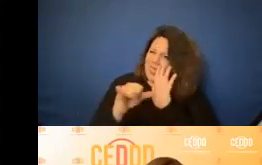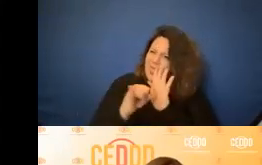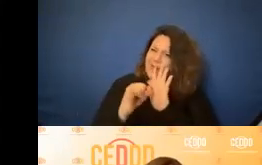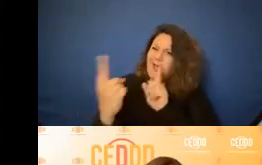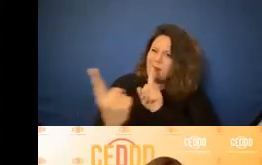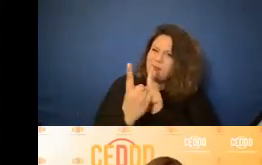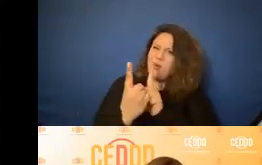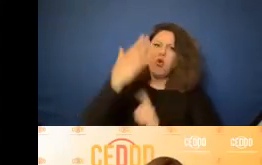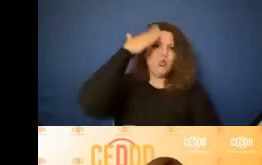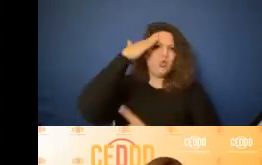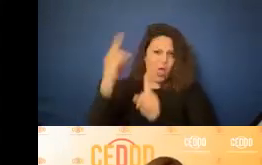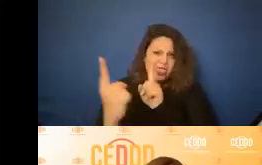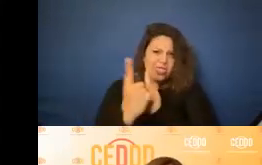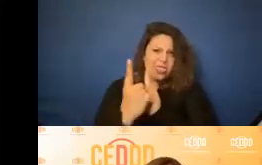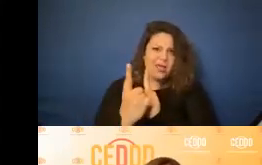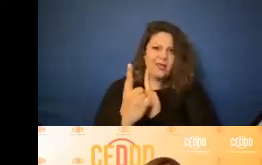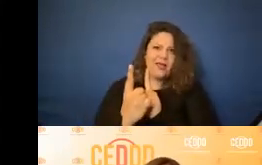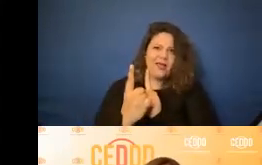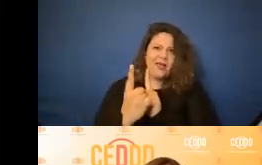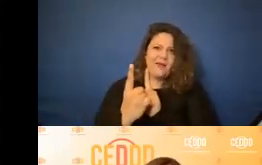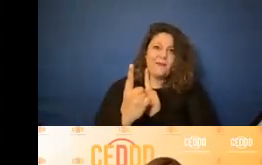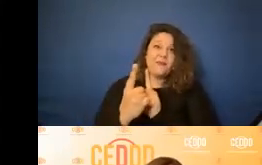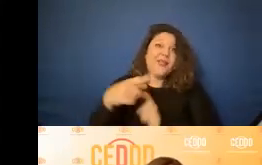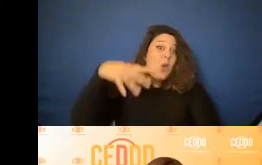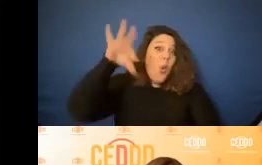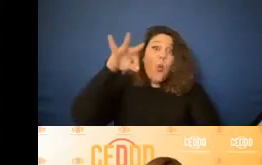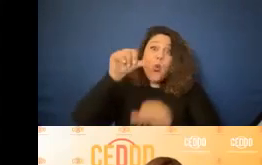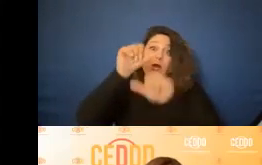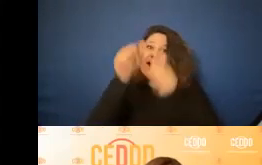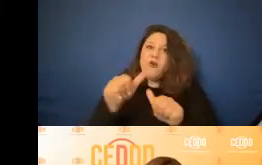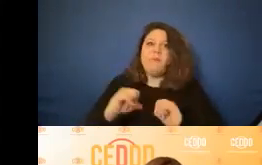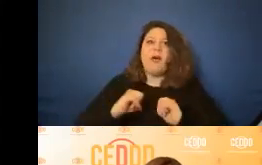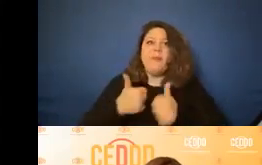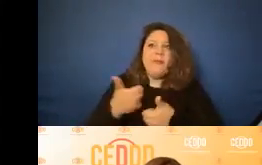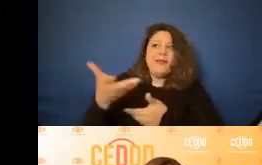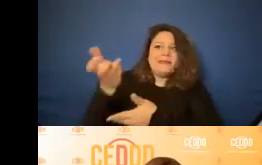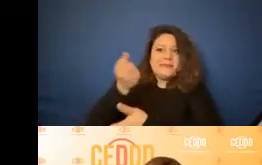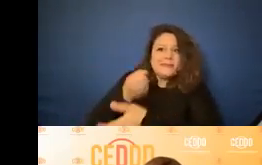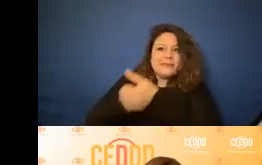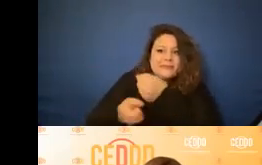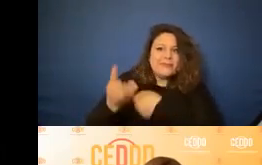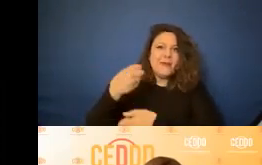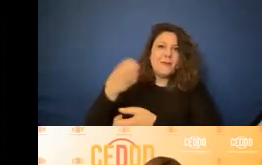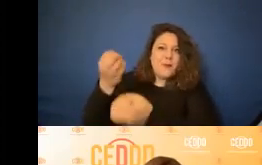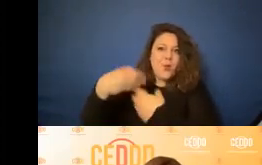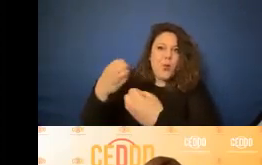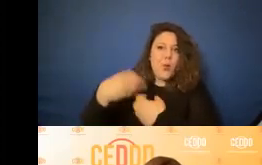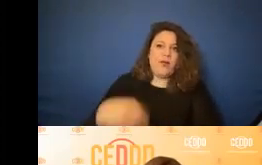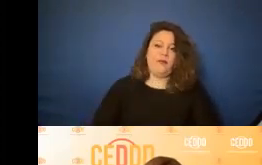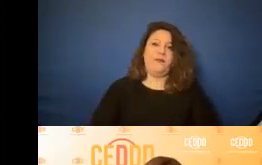de proximidad, es una única forma de empezar a sacar este fenómeno oculto.